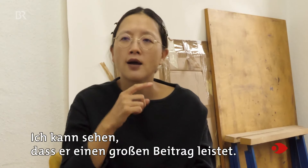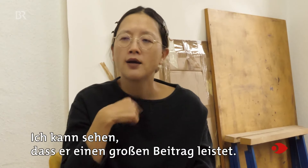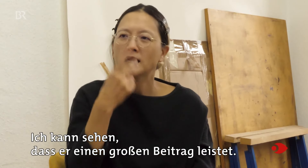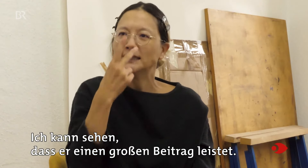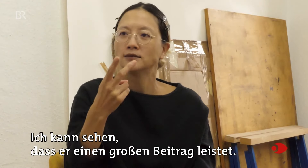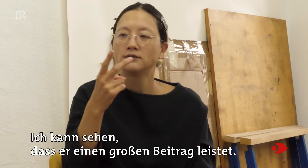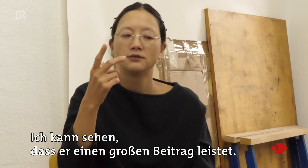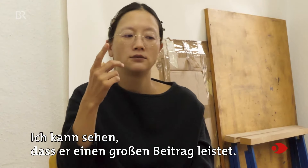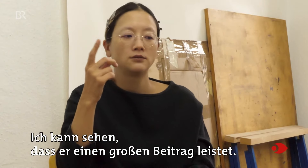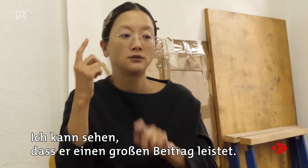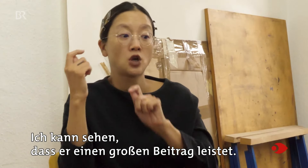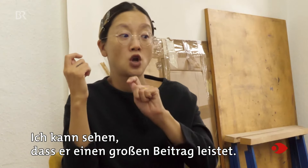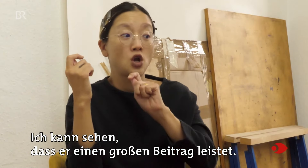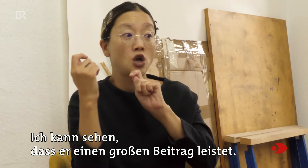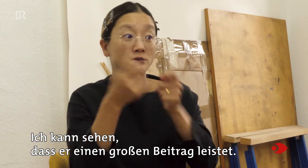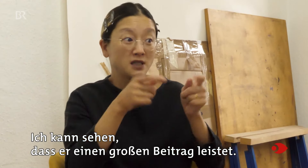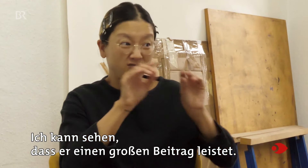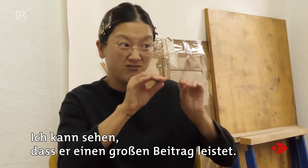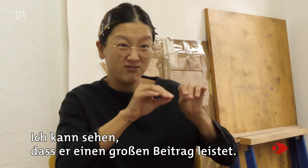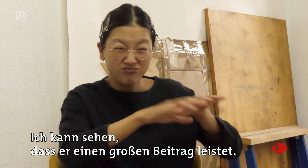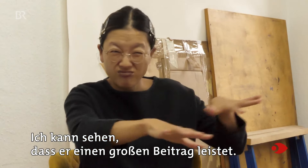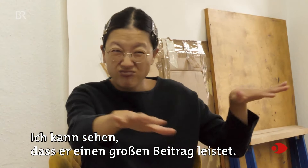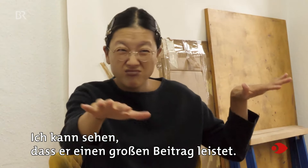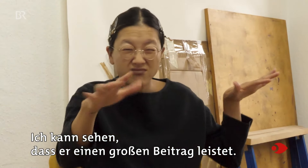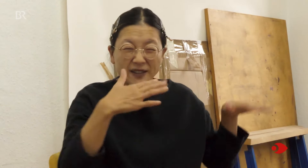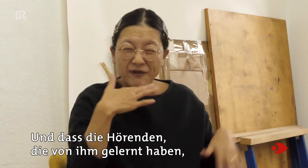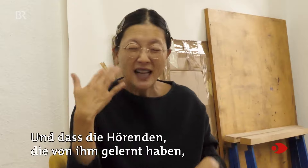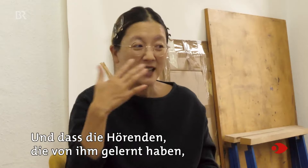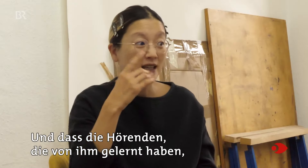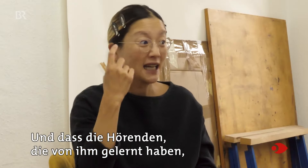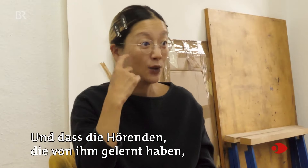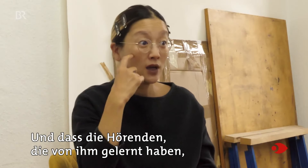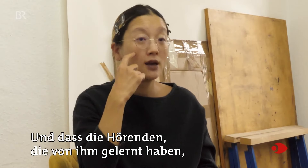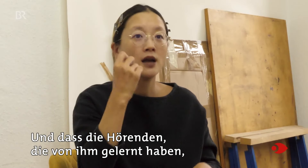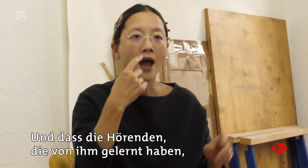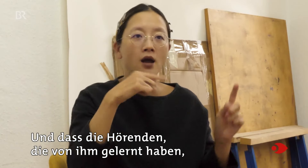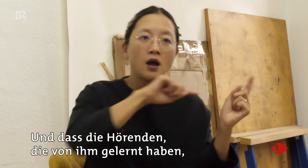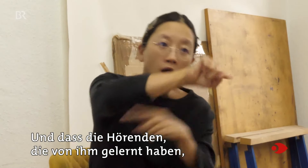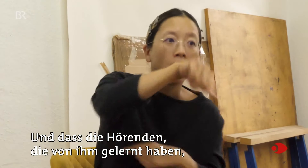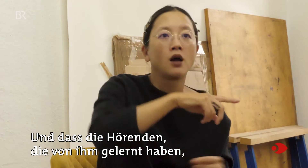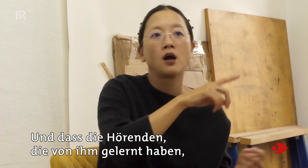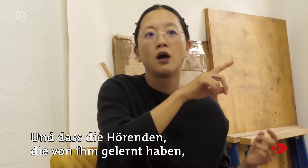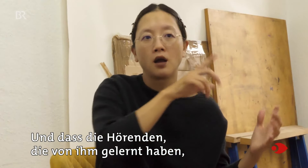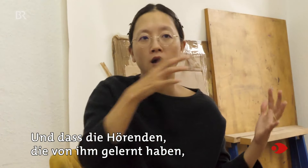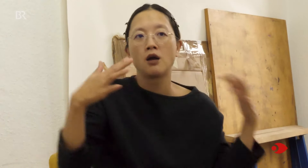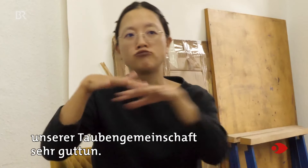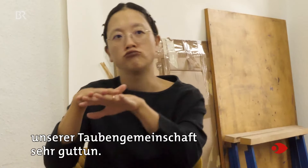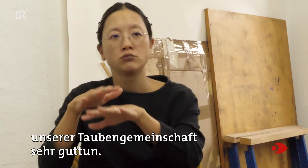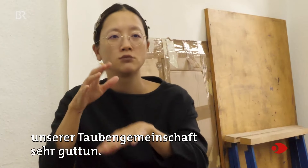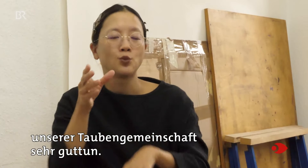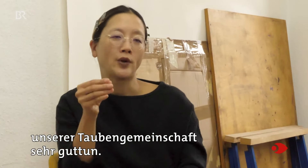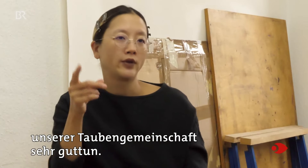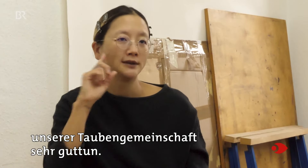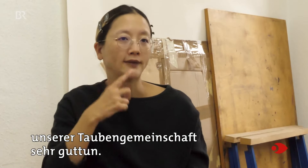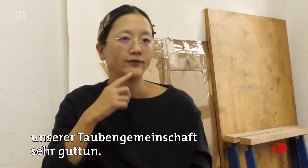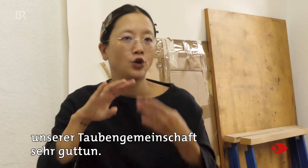Ich kann sehen, dass er einen großen Beitrag leistet. Und dass die Hörenden, die von ihm gelernt haben, unserer Taubengemeinschaft sehr